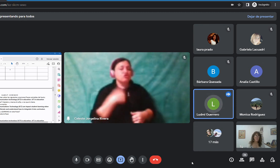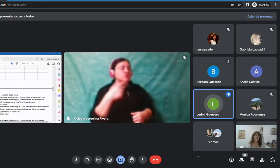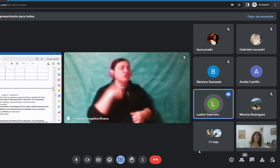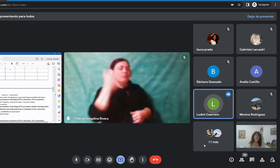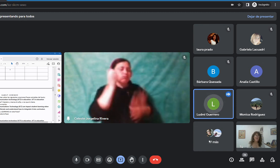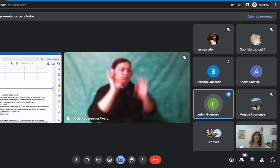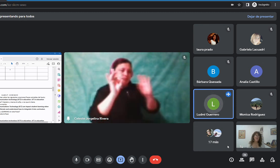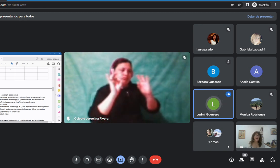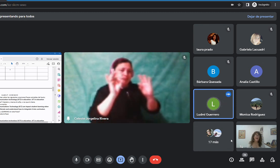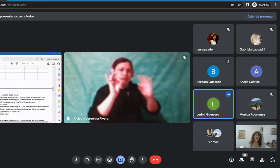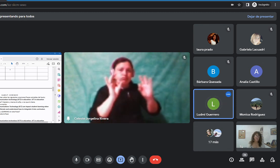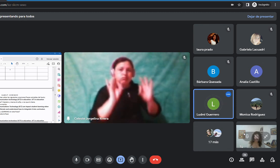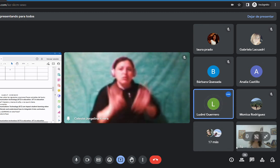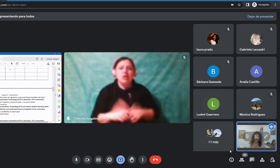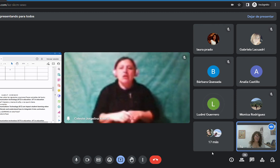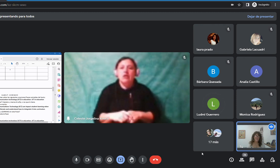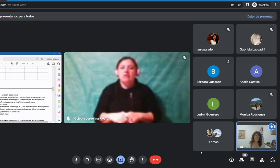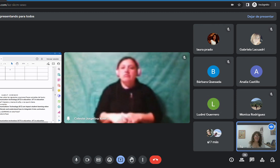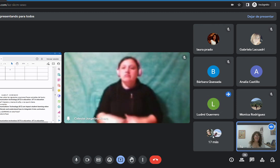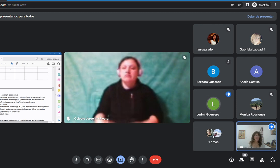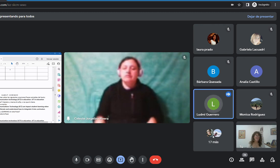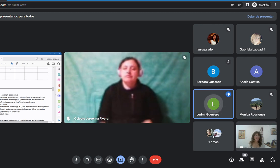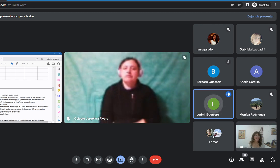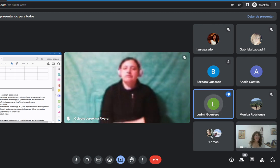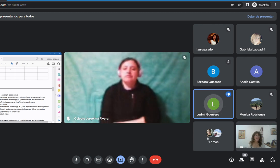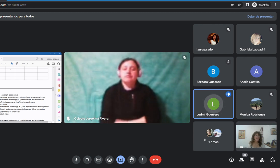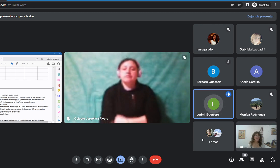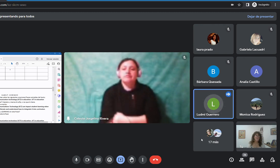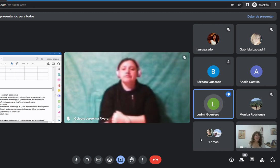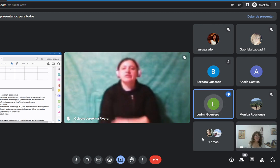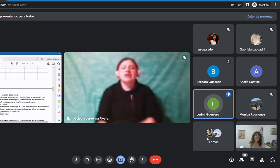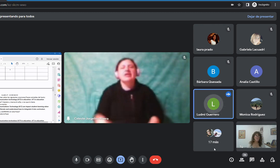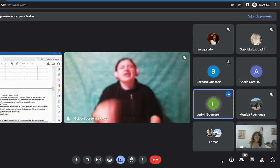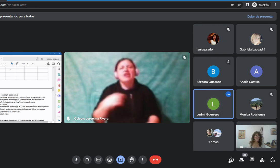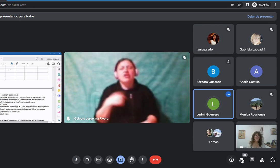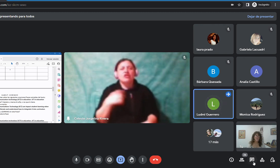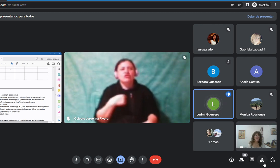Rocío. Ajá, bueno, bueno. Lo que sí que quería hacer una duda,